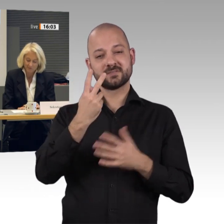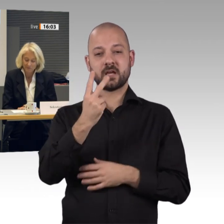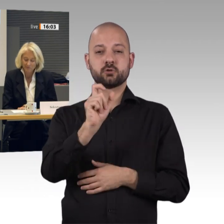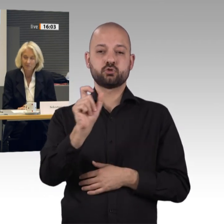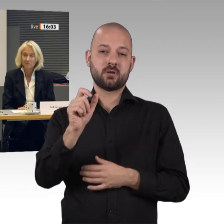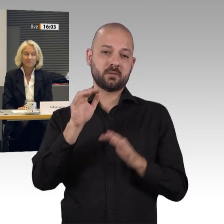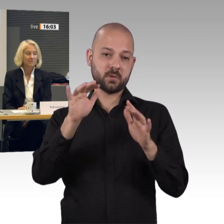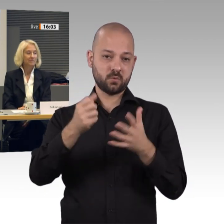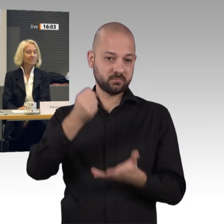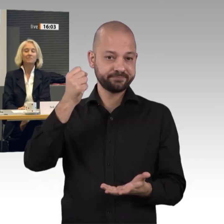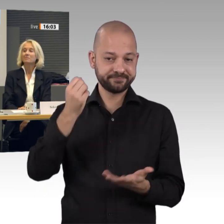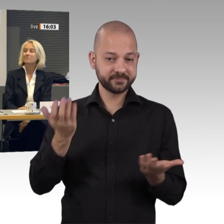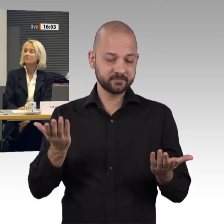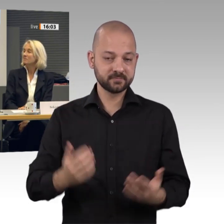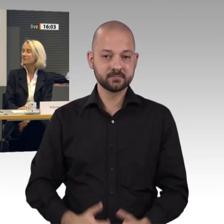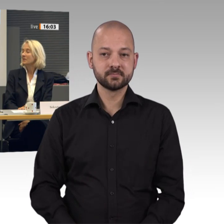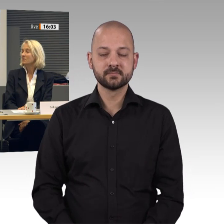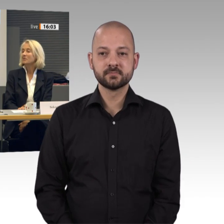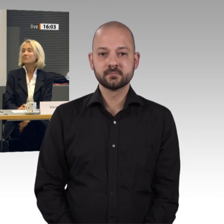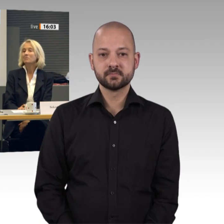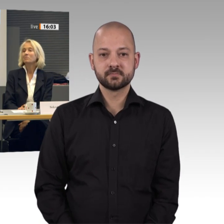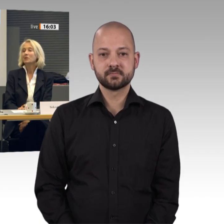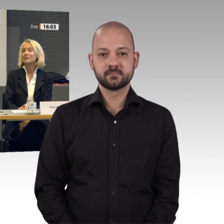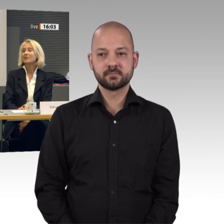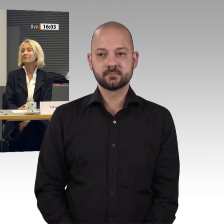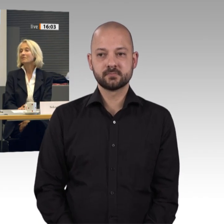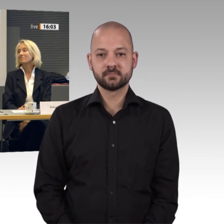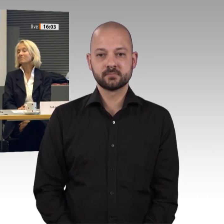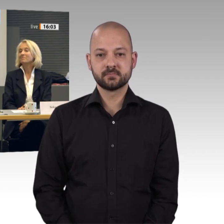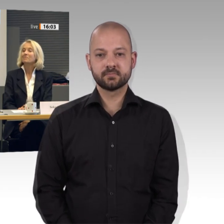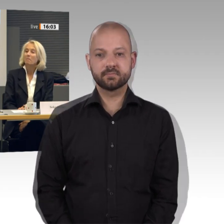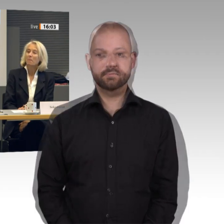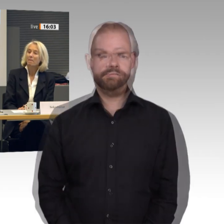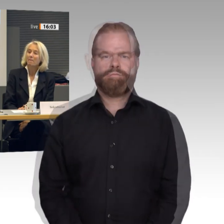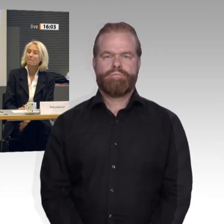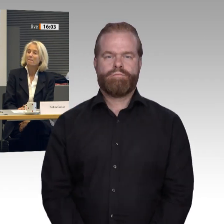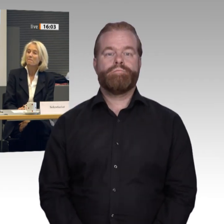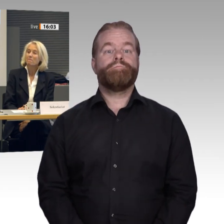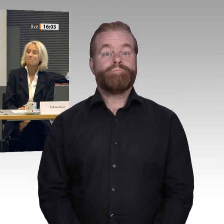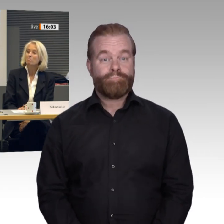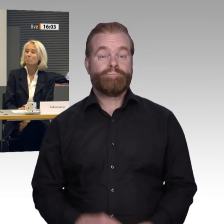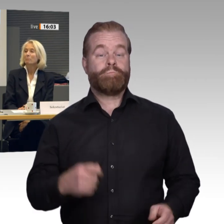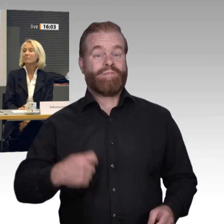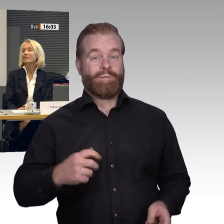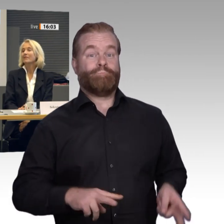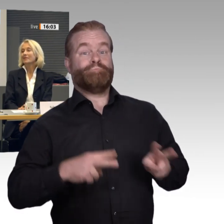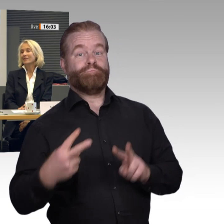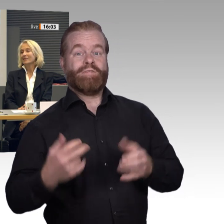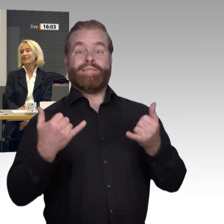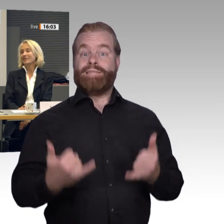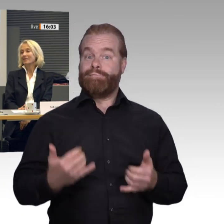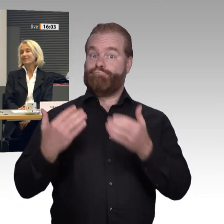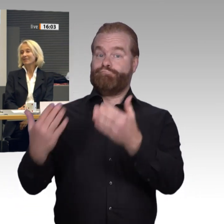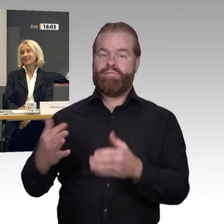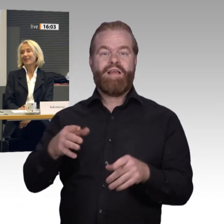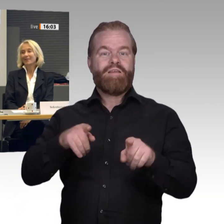Wer ist die Frau Beck? Herr Beck. Ah, der Herr Beck. Ja, dann auch Beck, aber es ist nicht so wichtig,